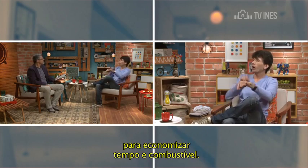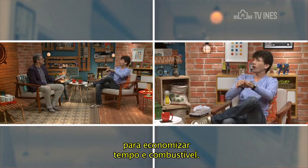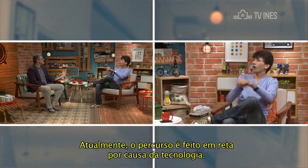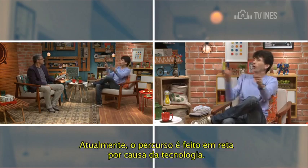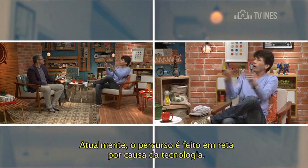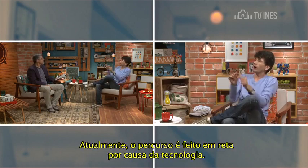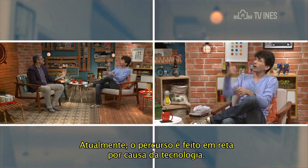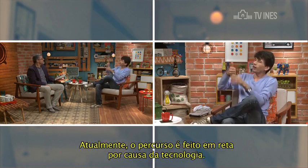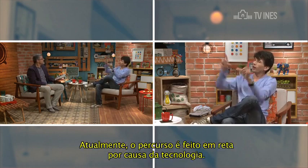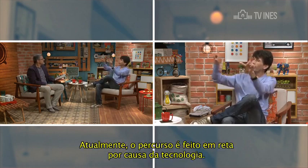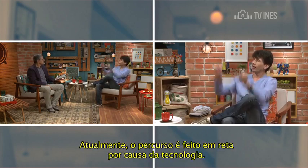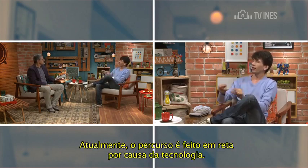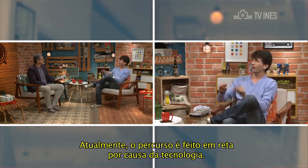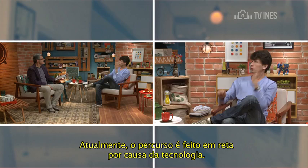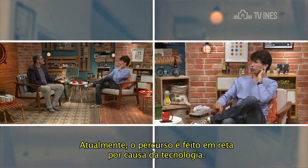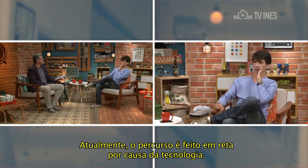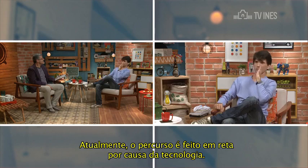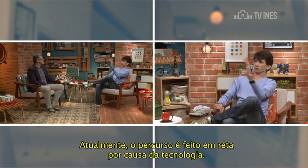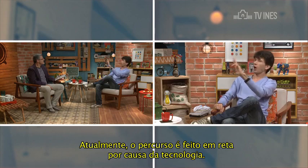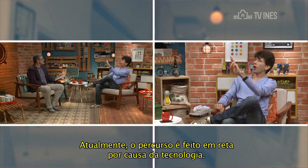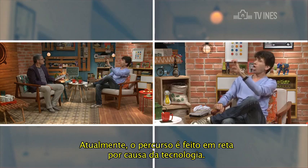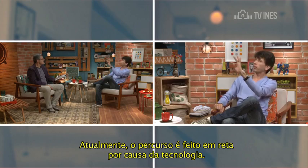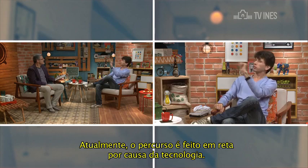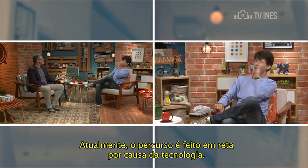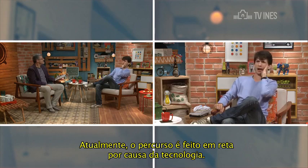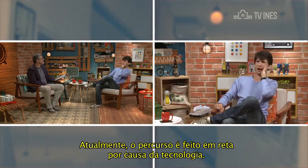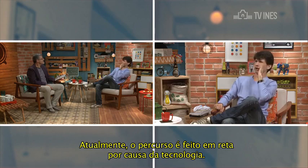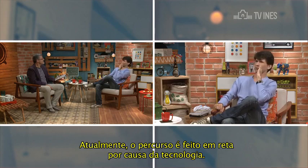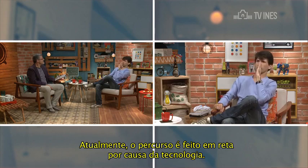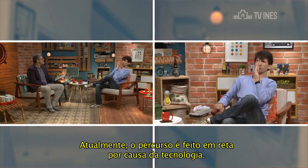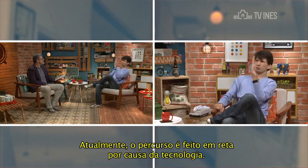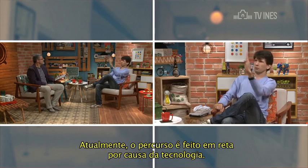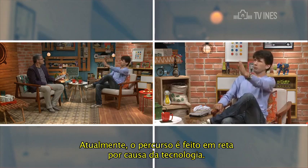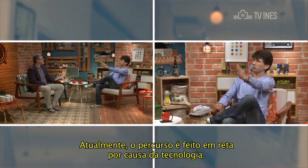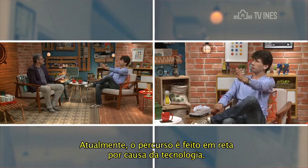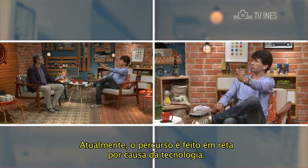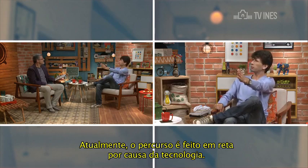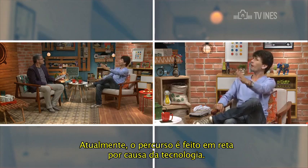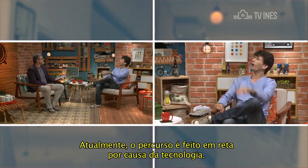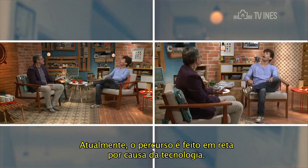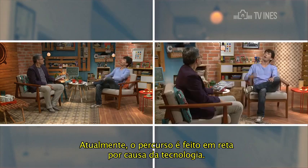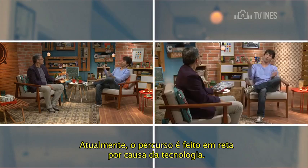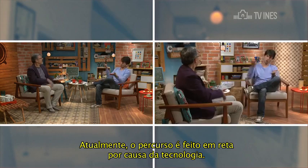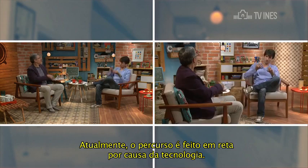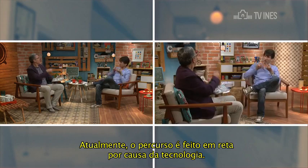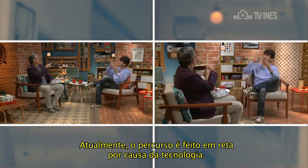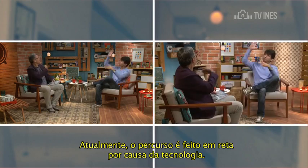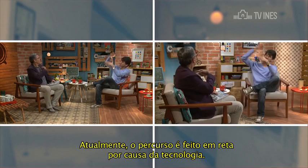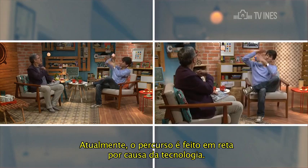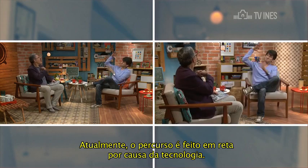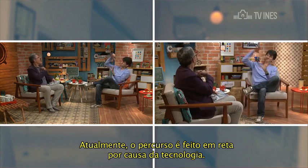atualmente o percurso é feito em reta é por causa da tecnologia